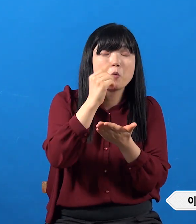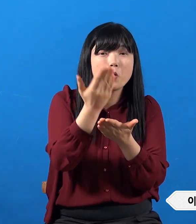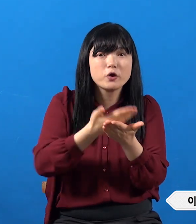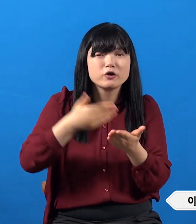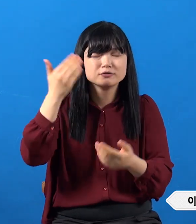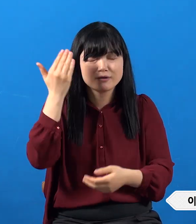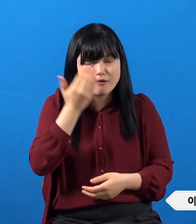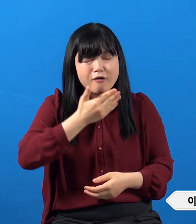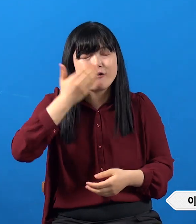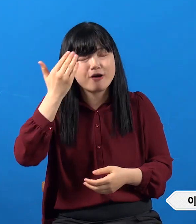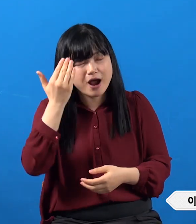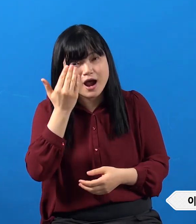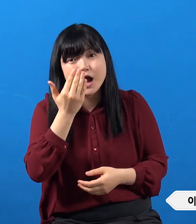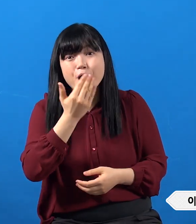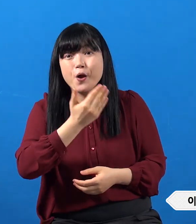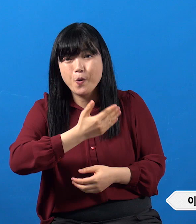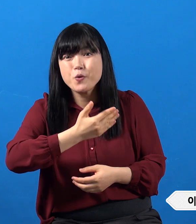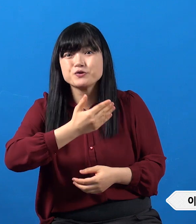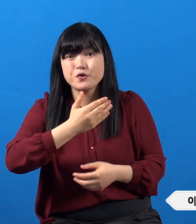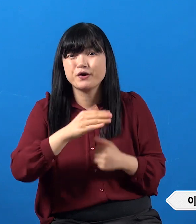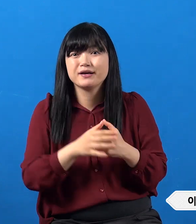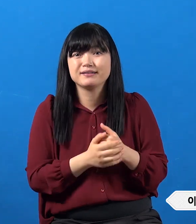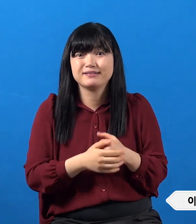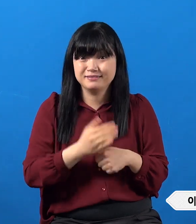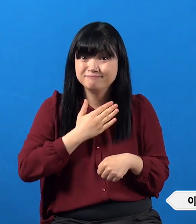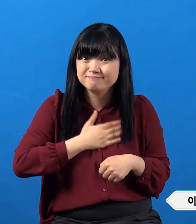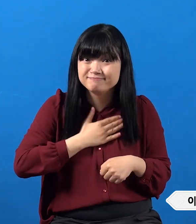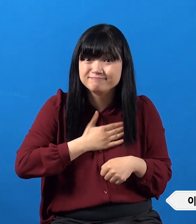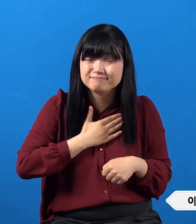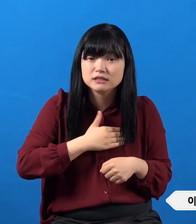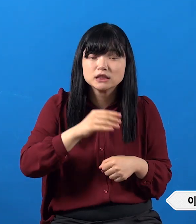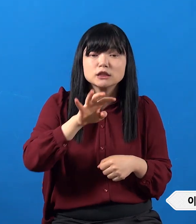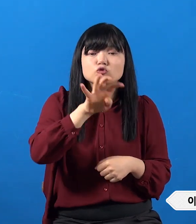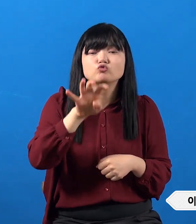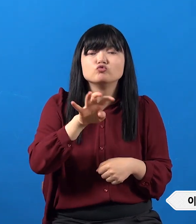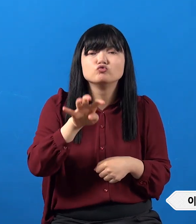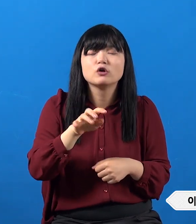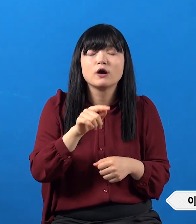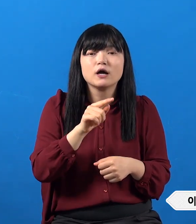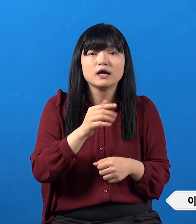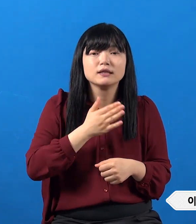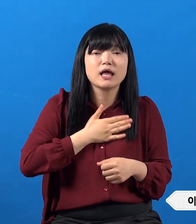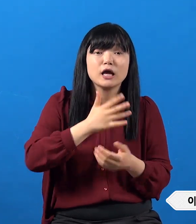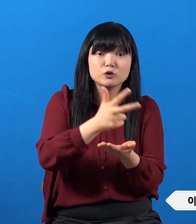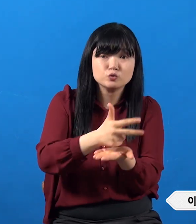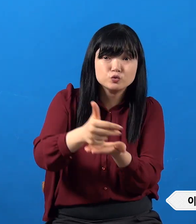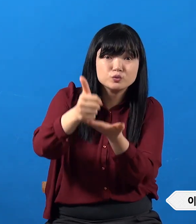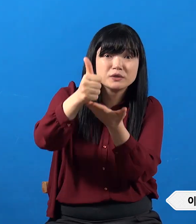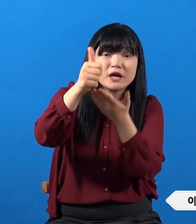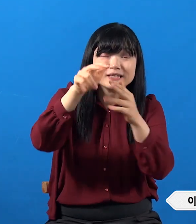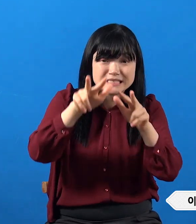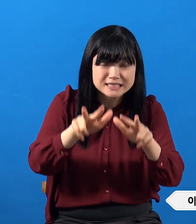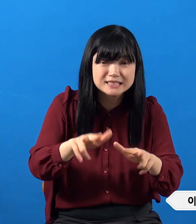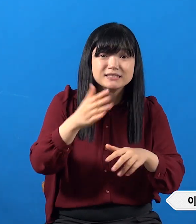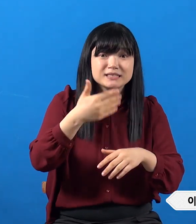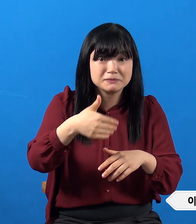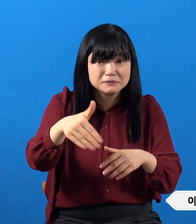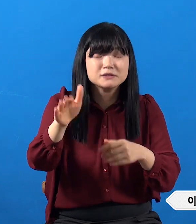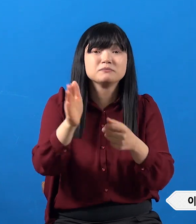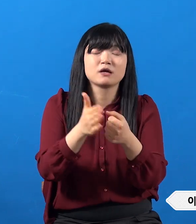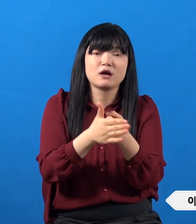정하고 정하다. 이 찬송 있죠? 네. 그 후렴이 뭐예요? 내가